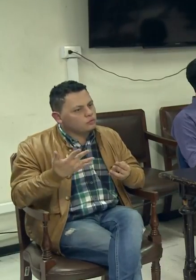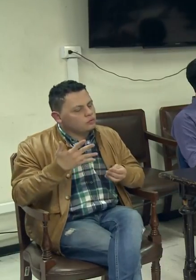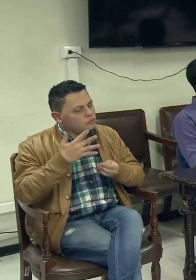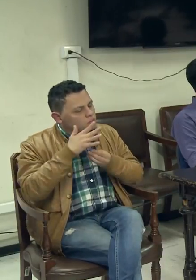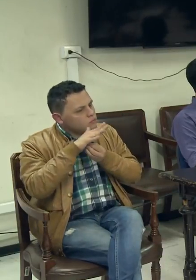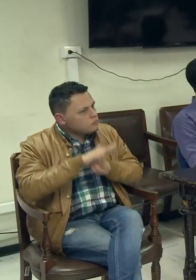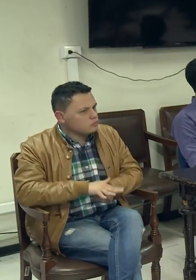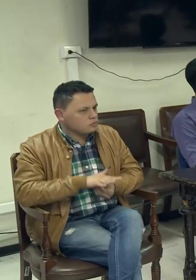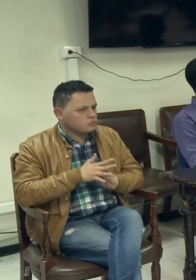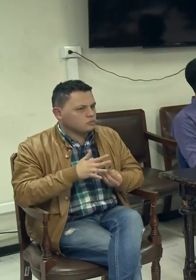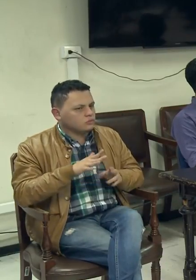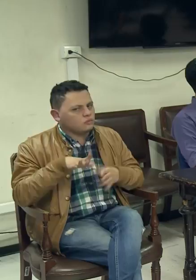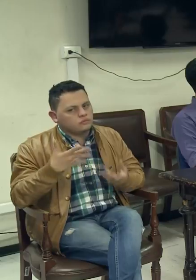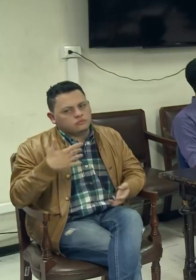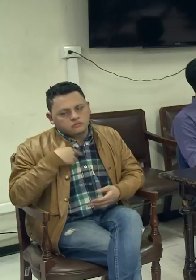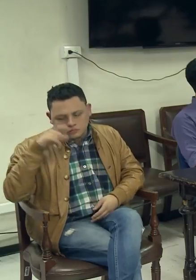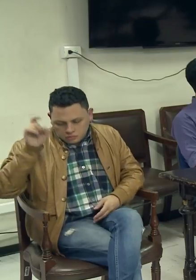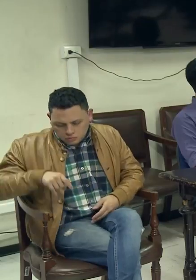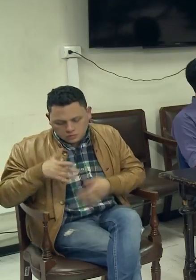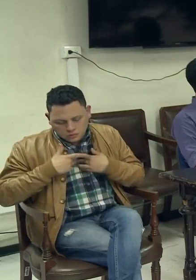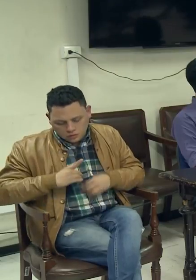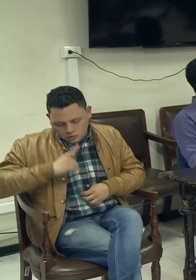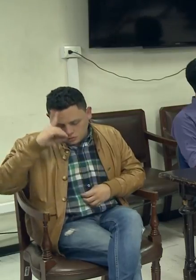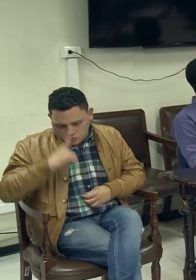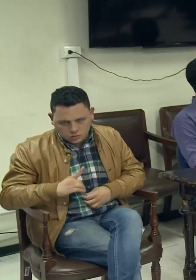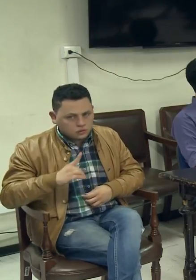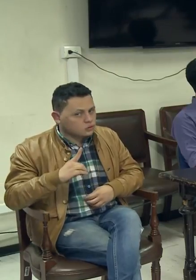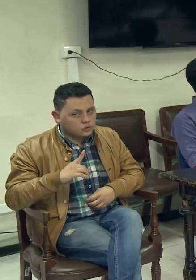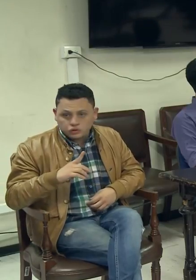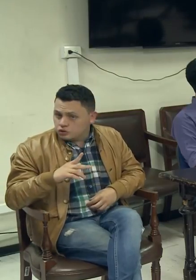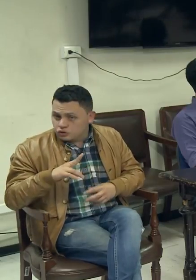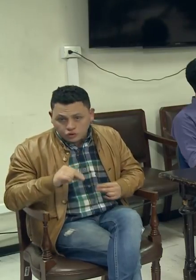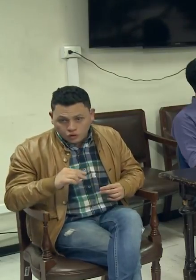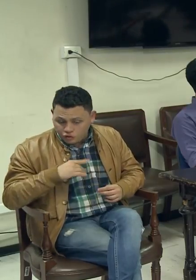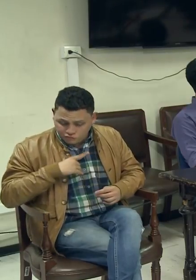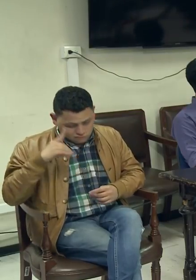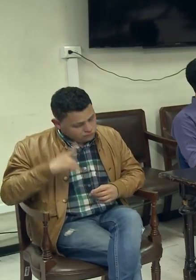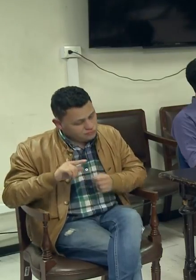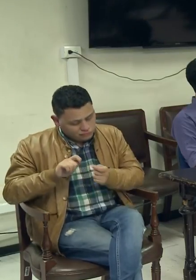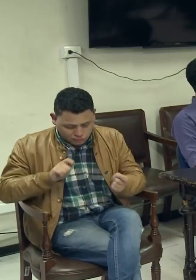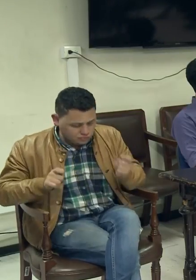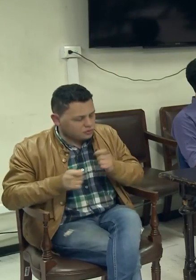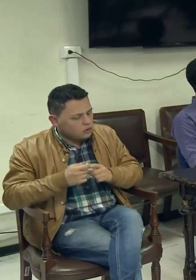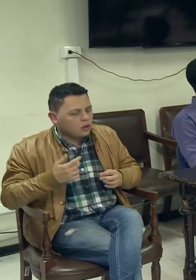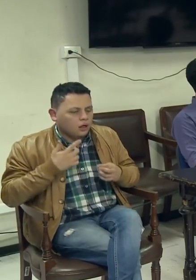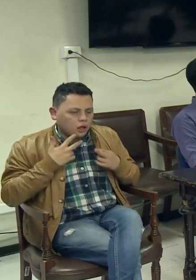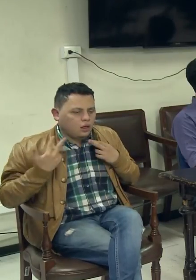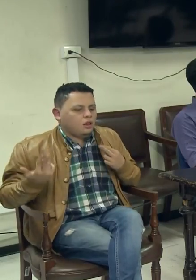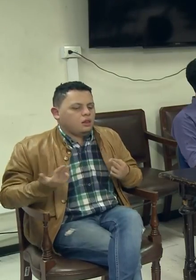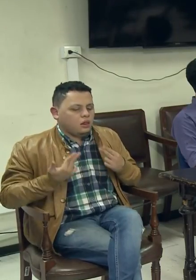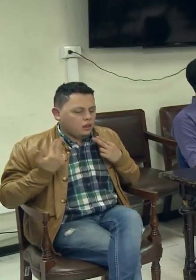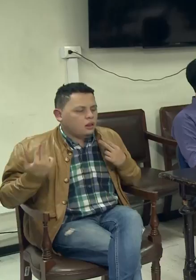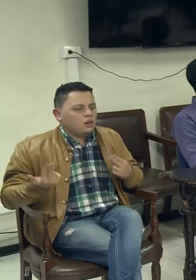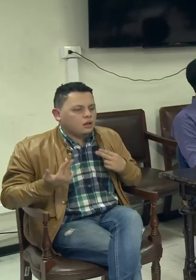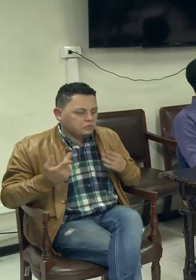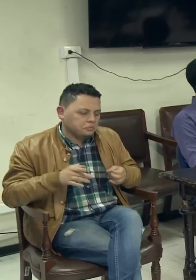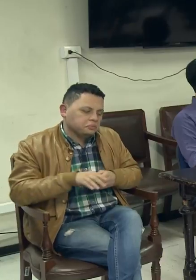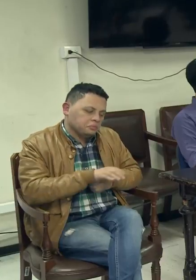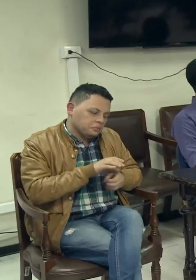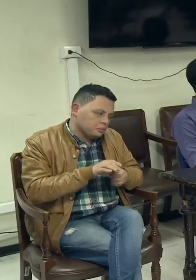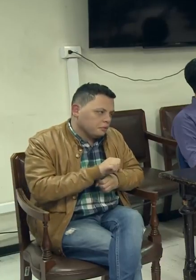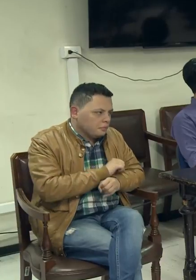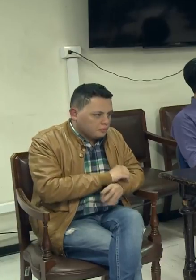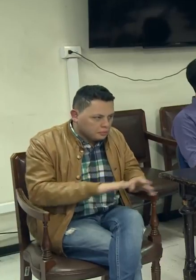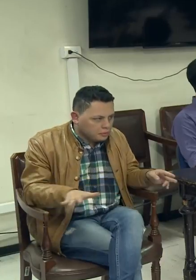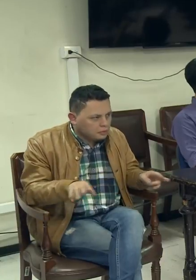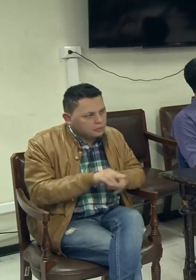de cómo tenemos que definir, y si no lo redefinimos, volvemos a repetir que son ciudades